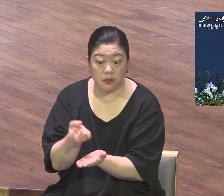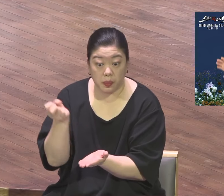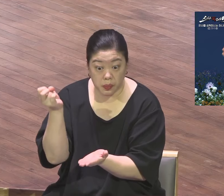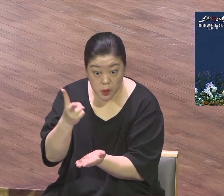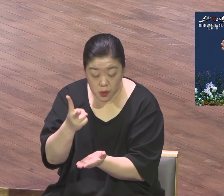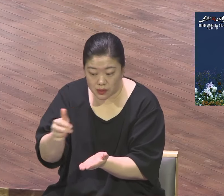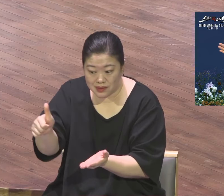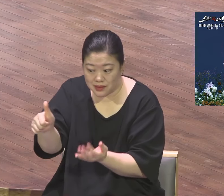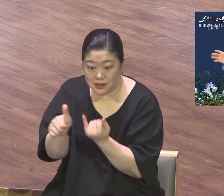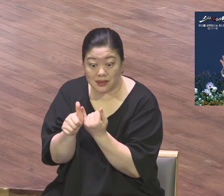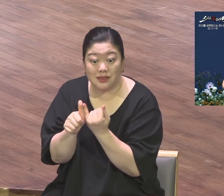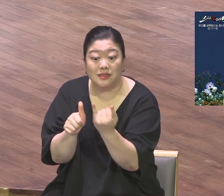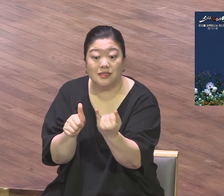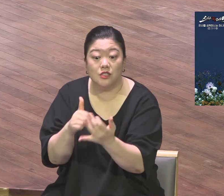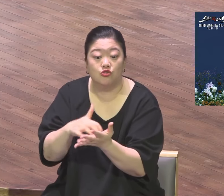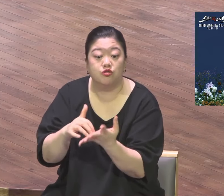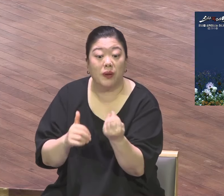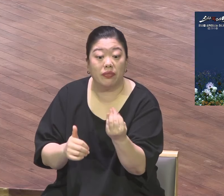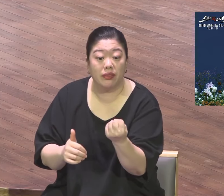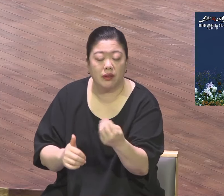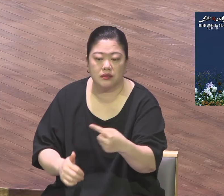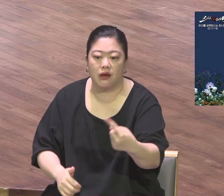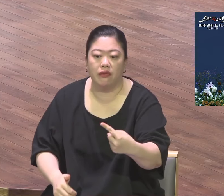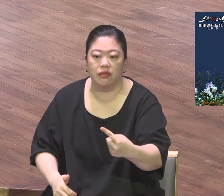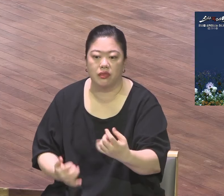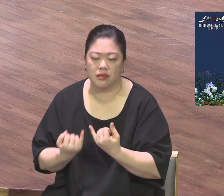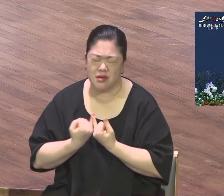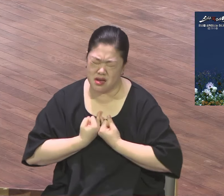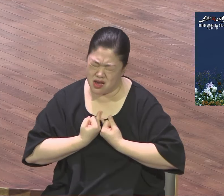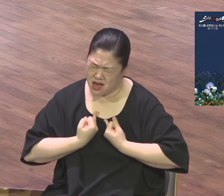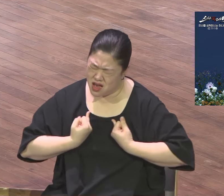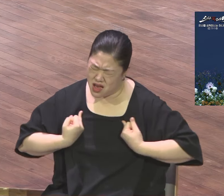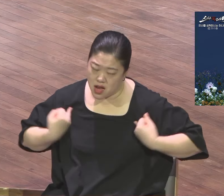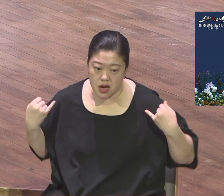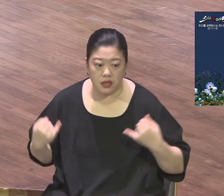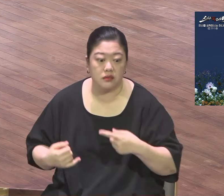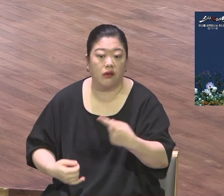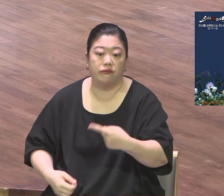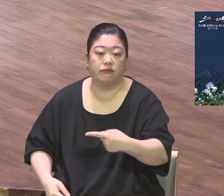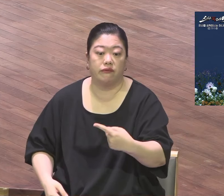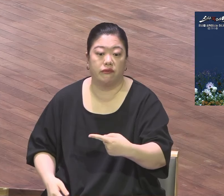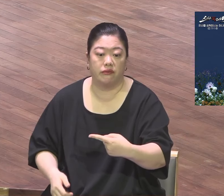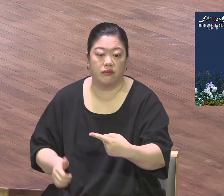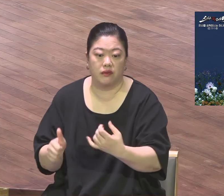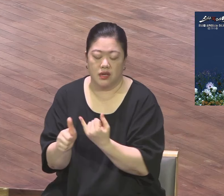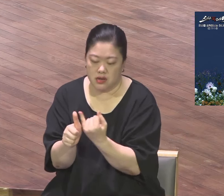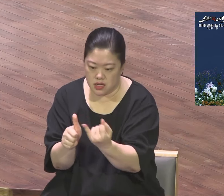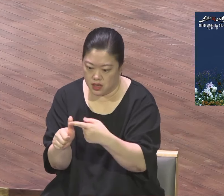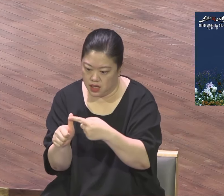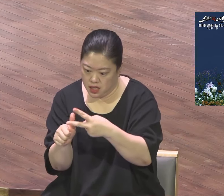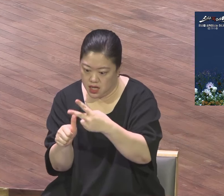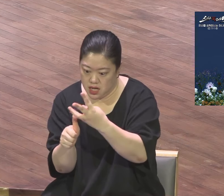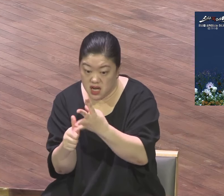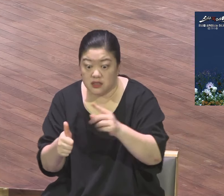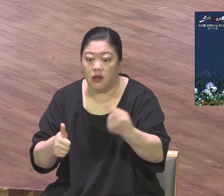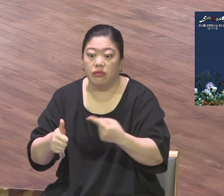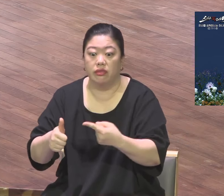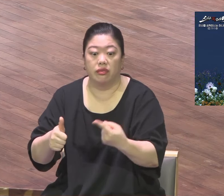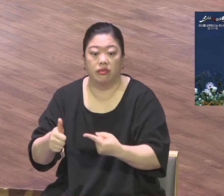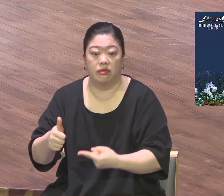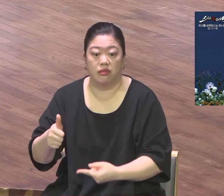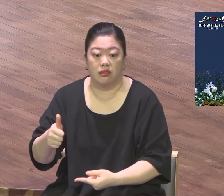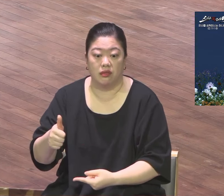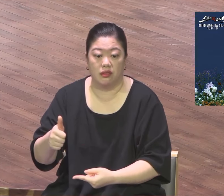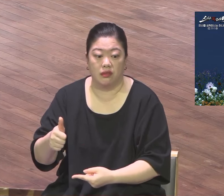잘나요. 더 말할 필요가 없어요. 솔로몬처럼 화려하게 사는 사람이 없어요.